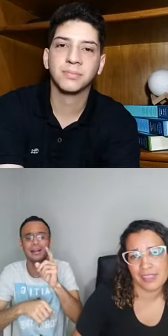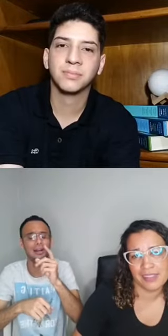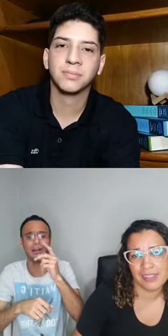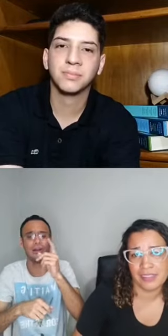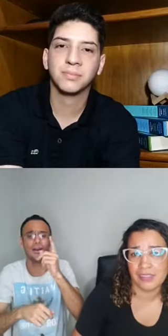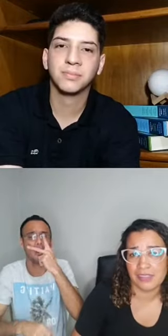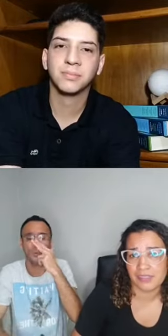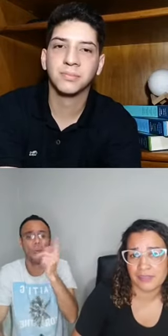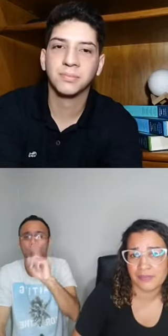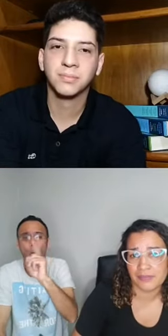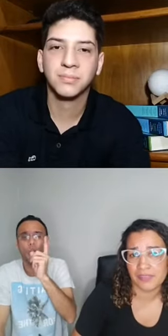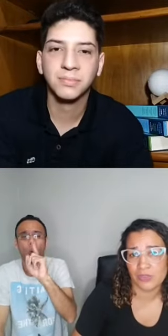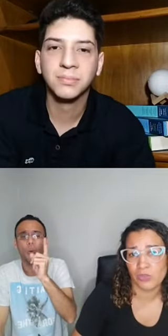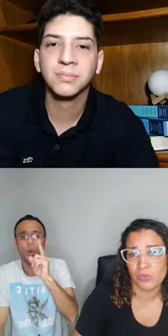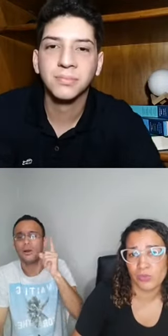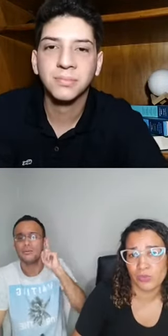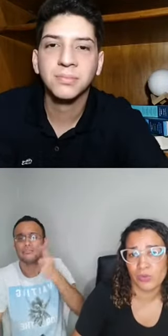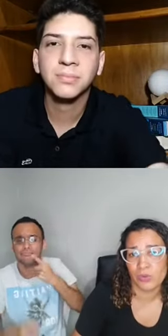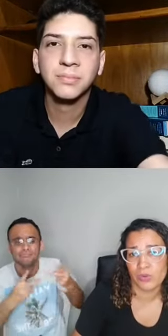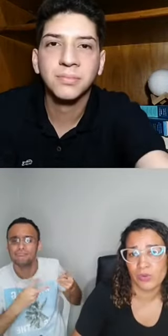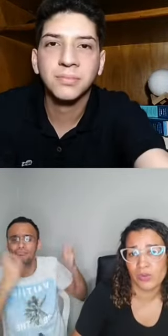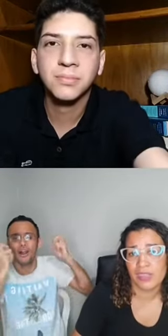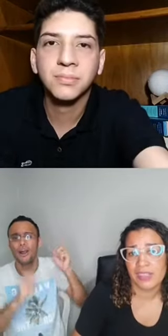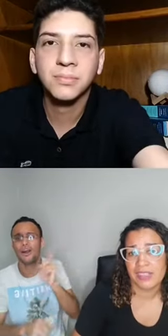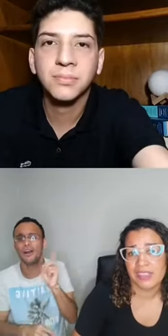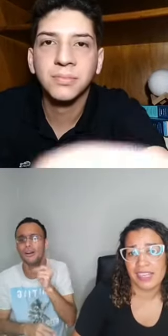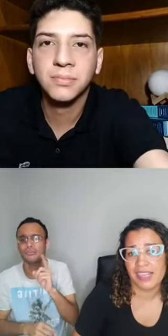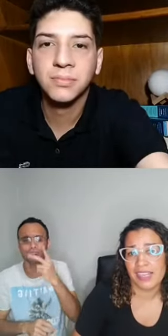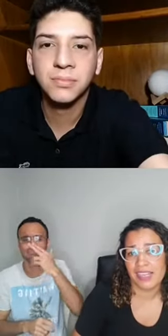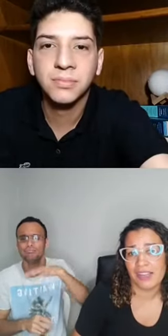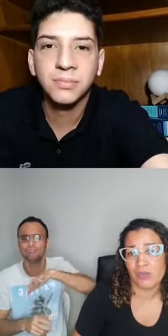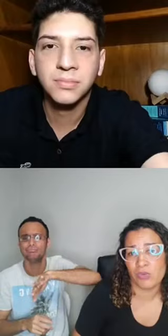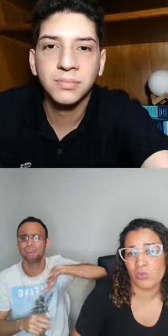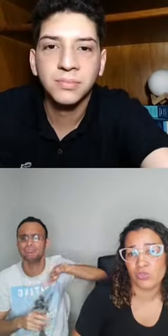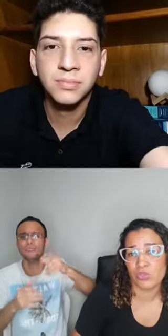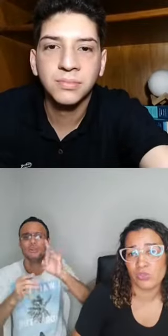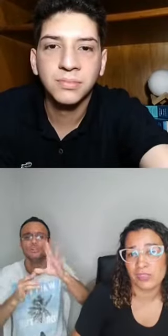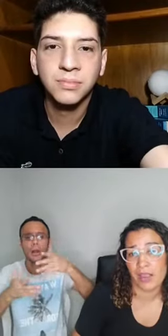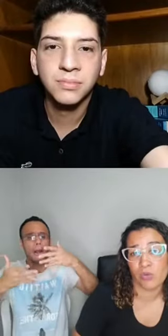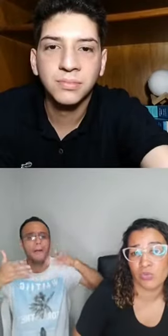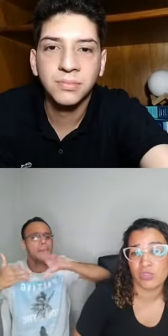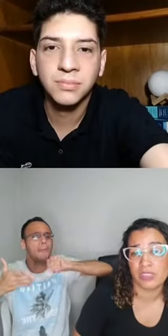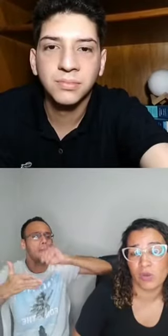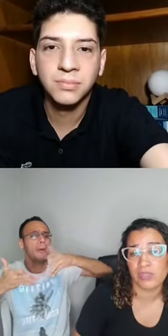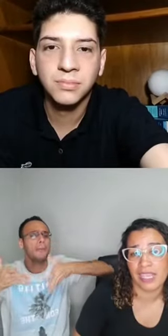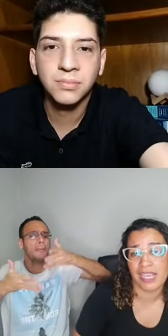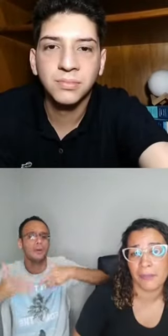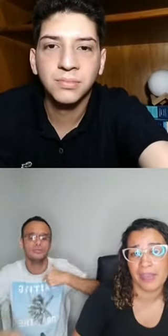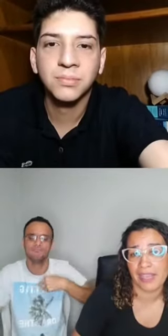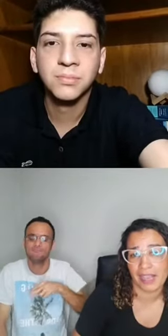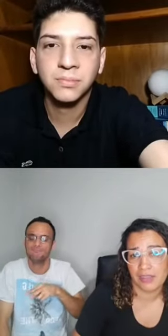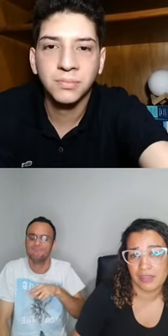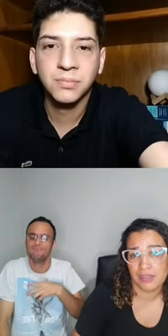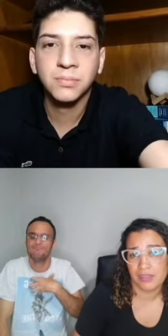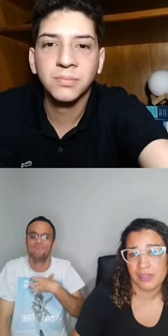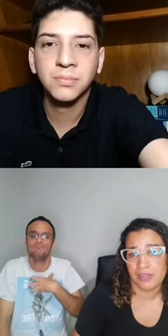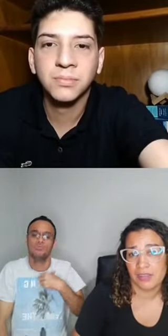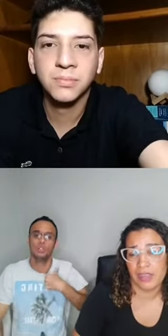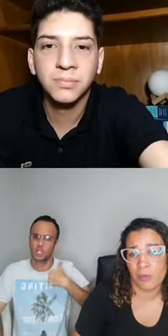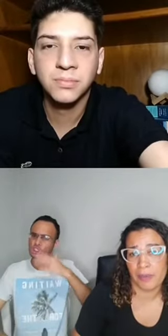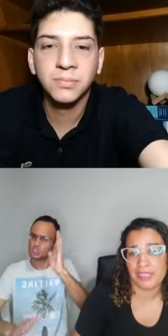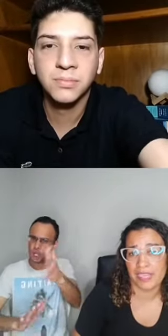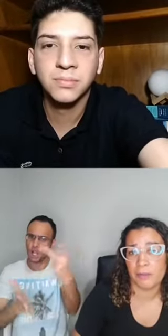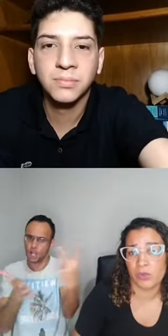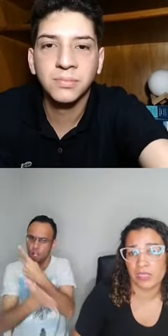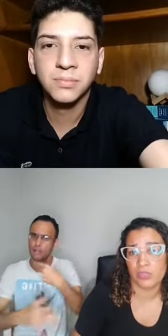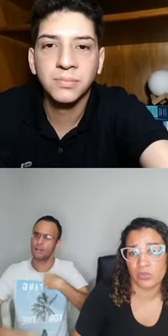complicado, né? Nem todo mundo, né? Os surdos não, tem alguns surdos que não conseguem pegar.